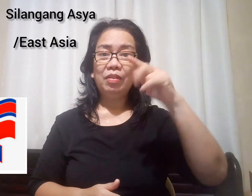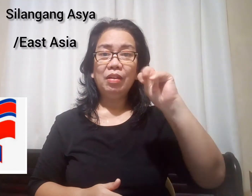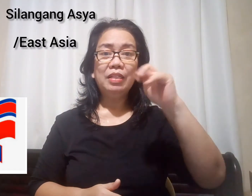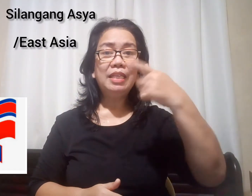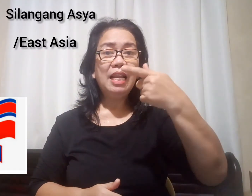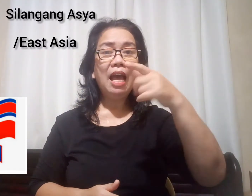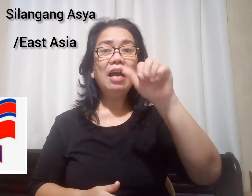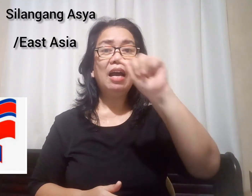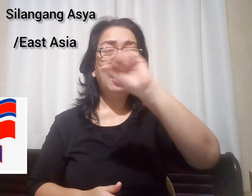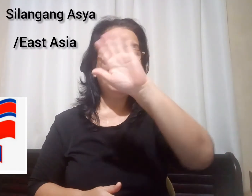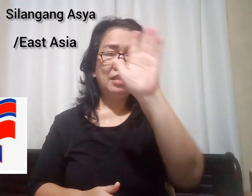Silangang Asia.